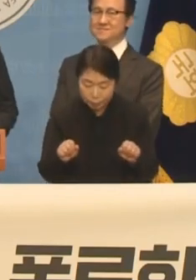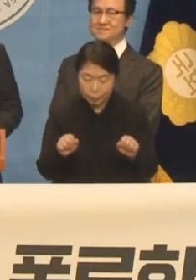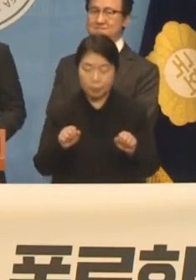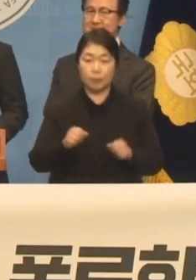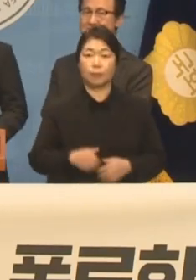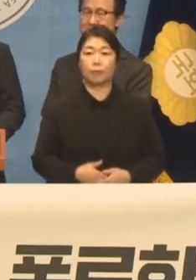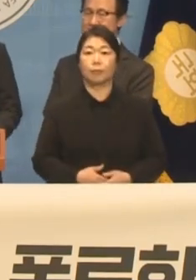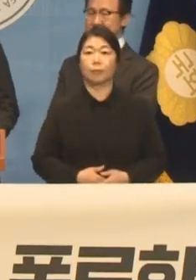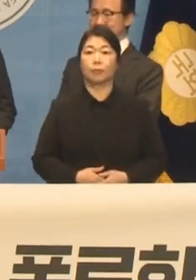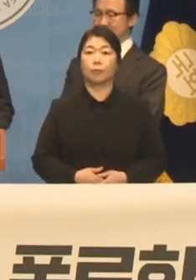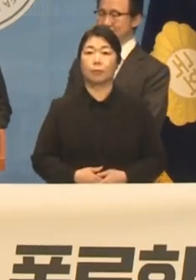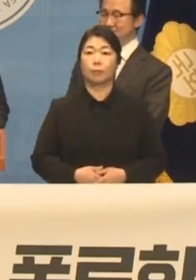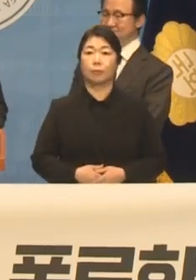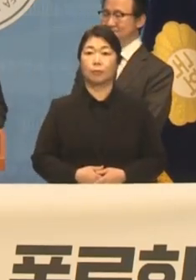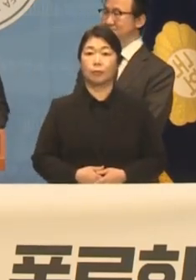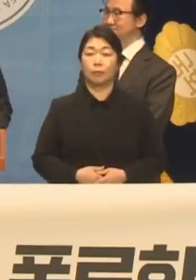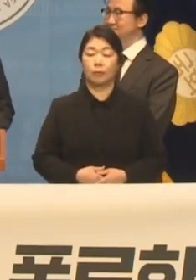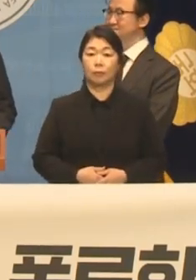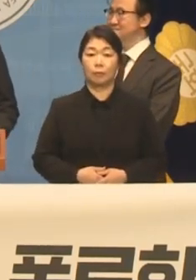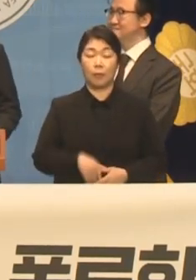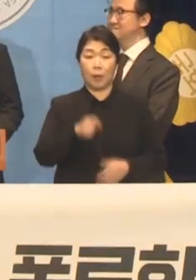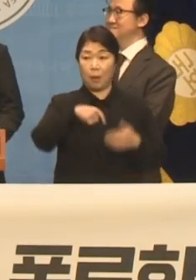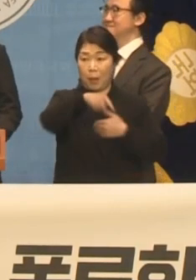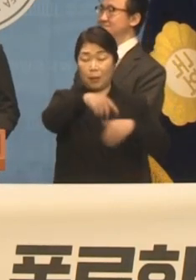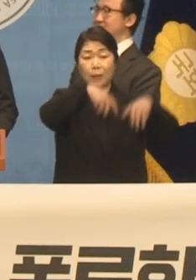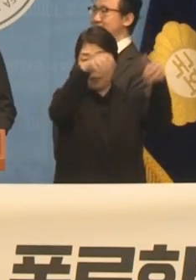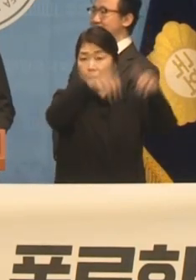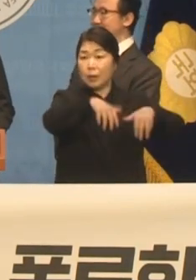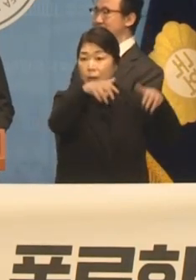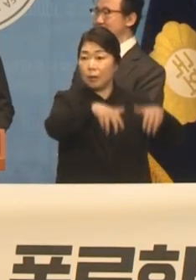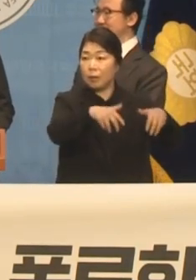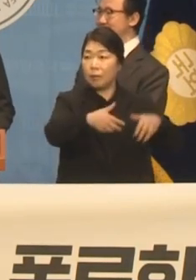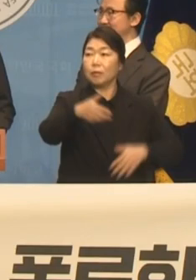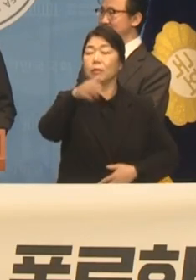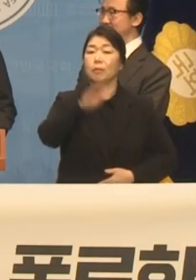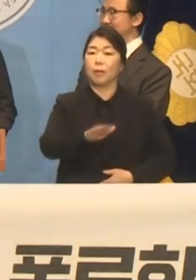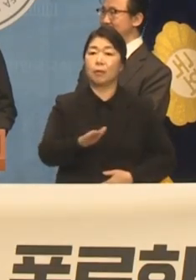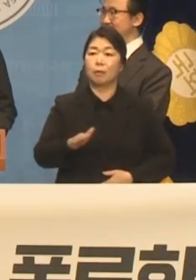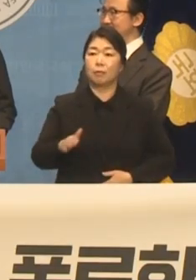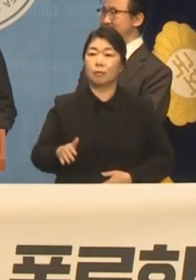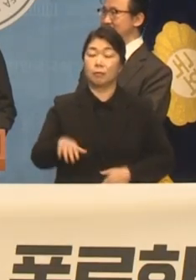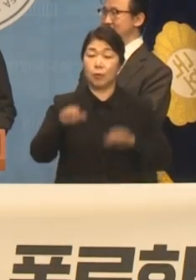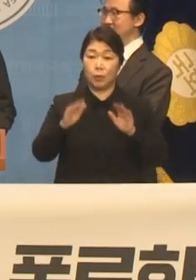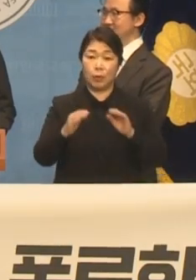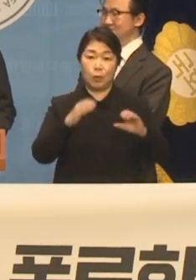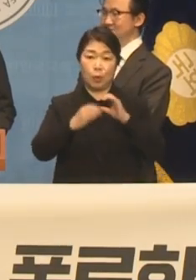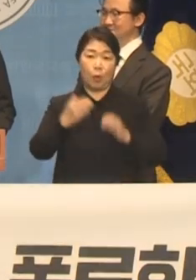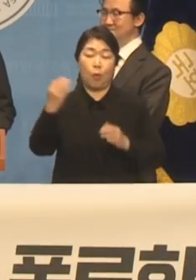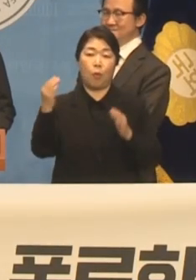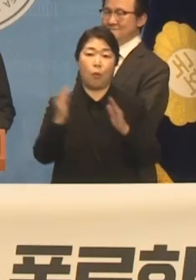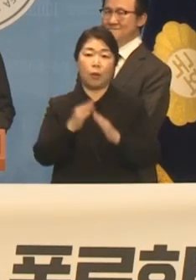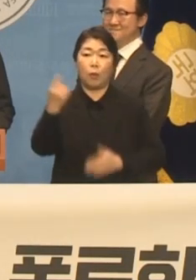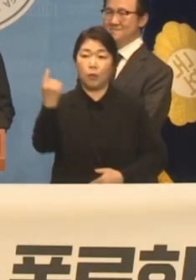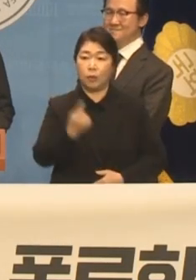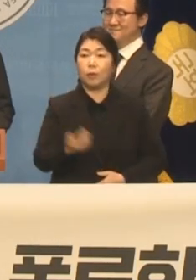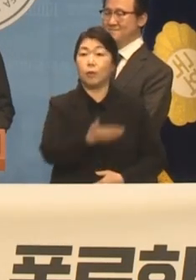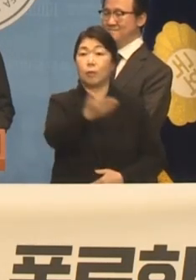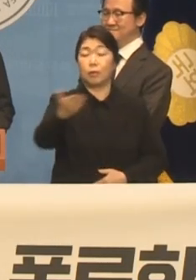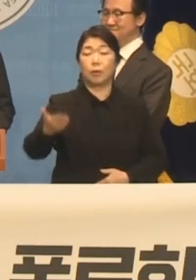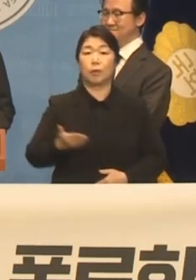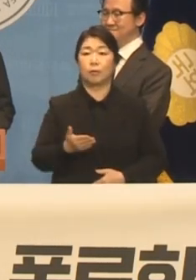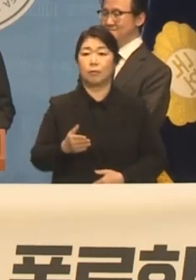되겠습니다네네 어 구둔 날씨에도 어 저희 기자 회견장에 함께해 주신 기자